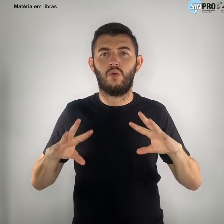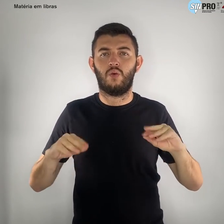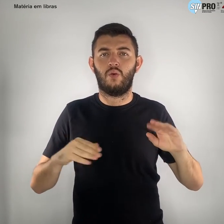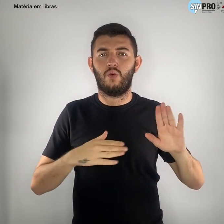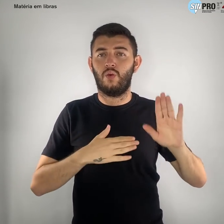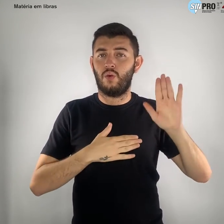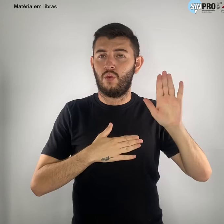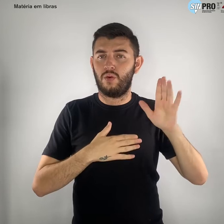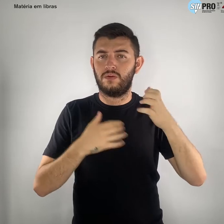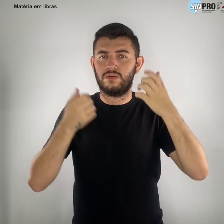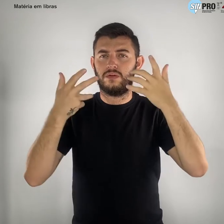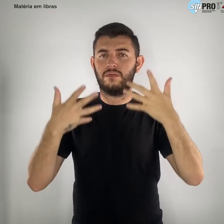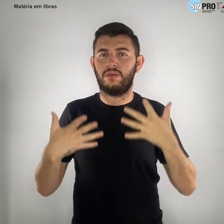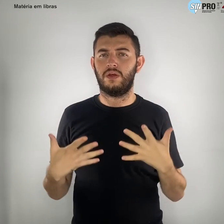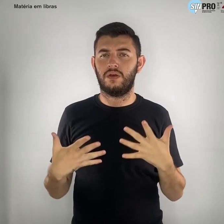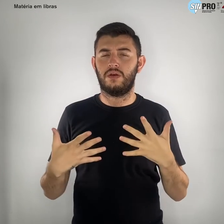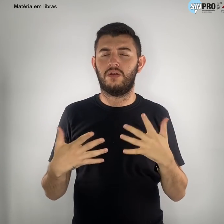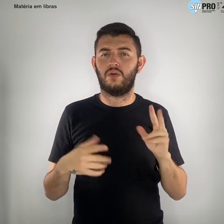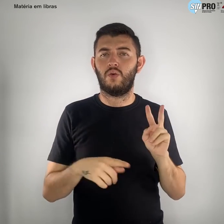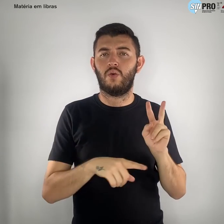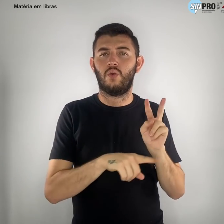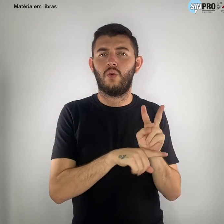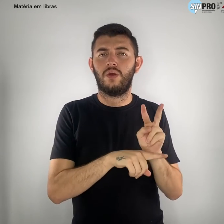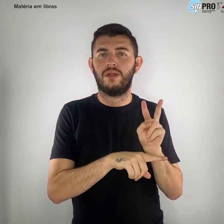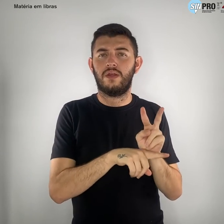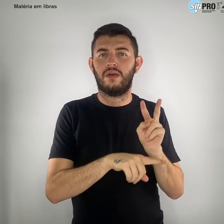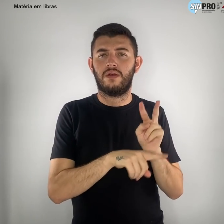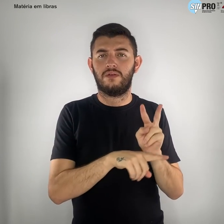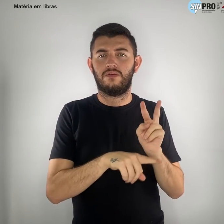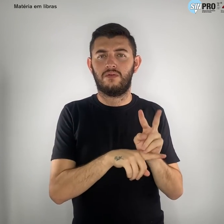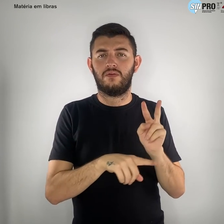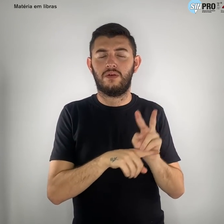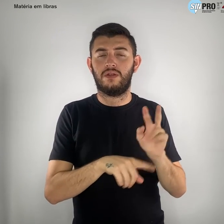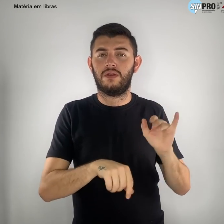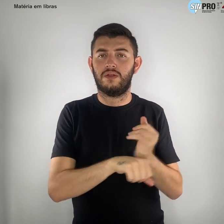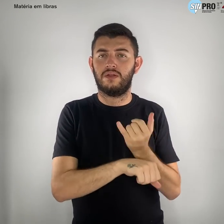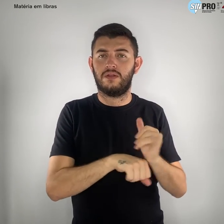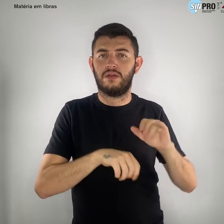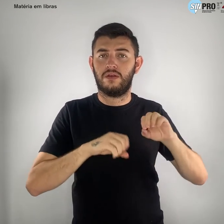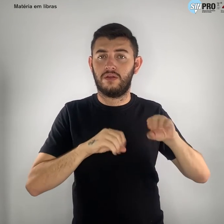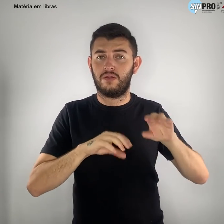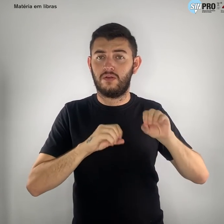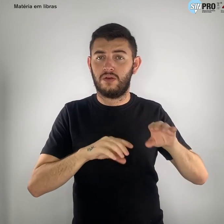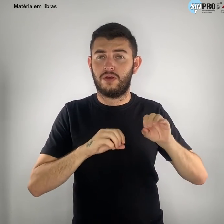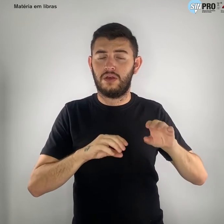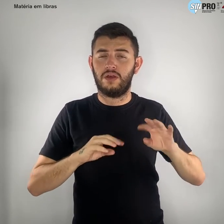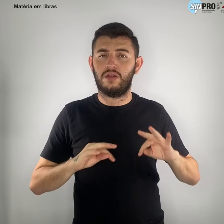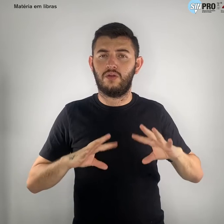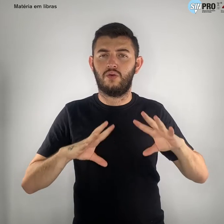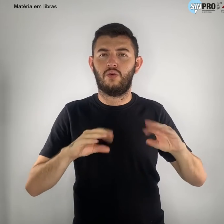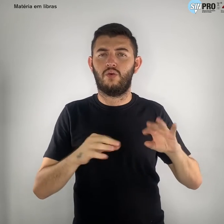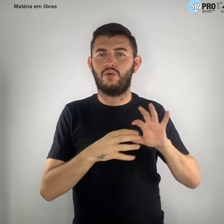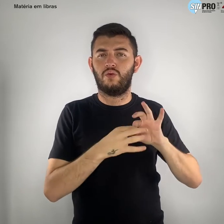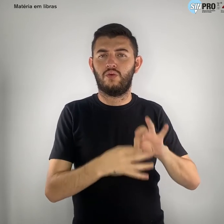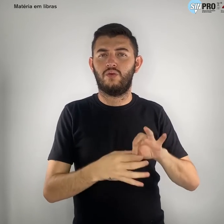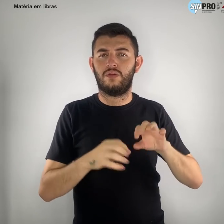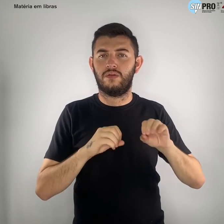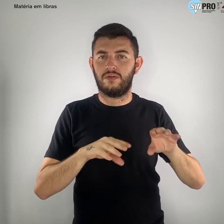ressaltando sobre o cuidado com esta ferramenta educacional e com a educação como um todo. Confira abaixo